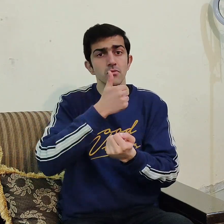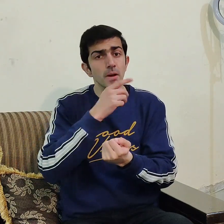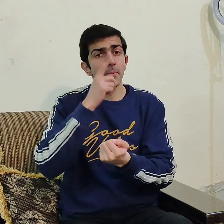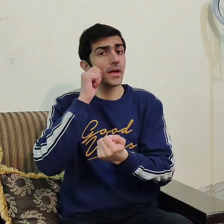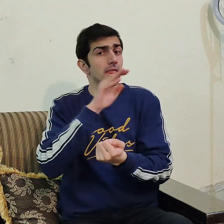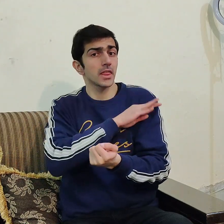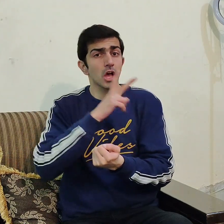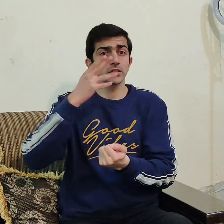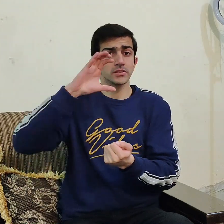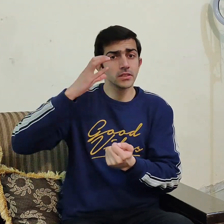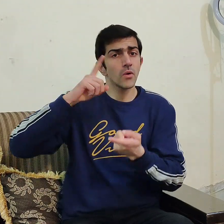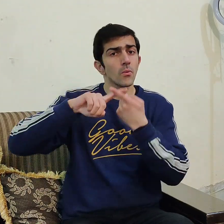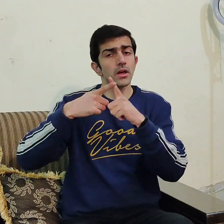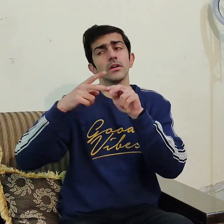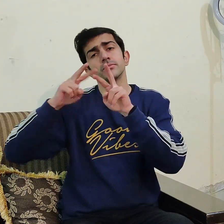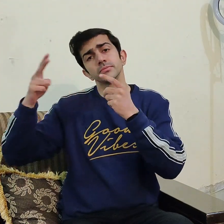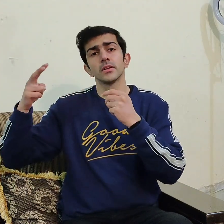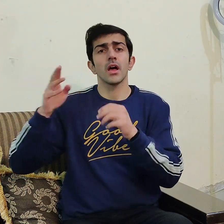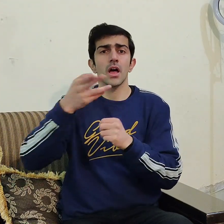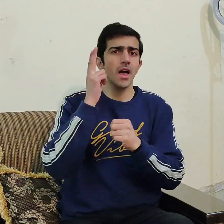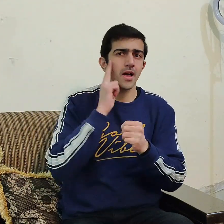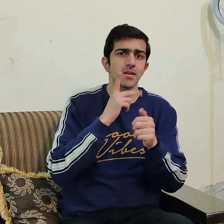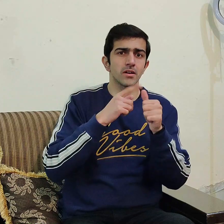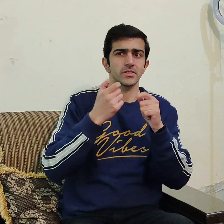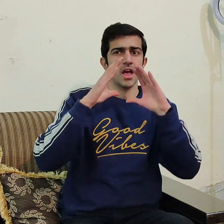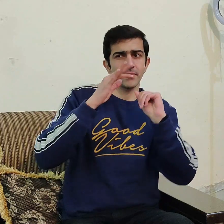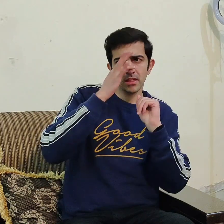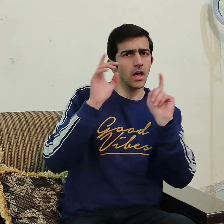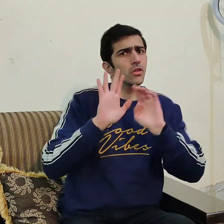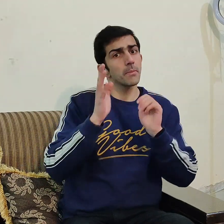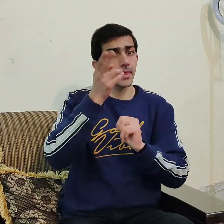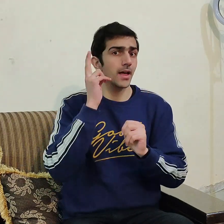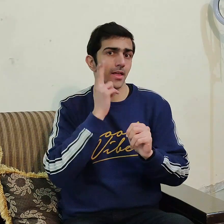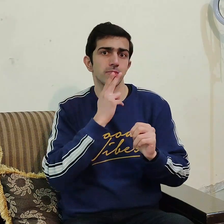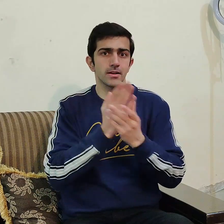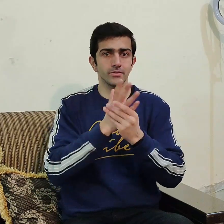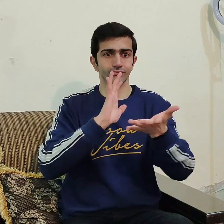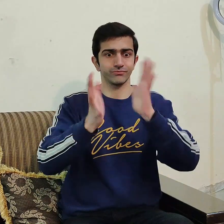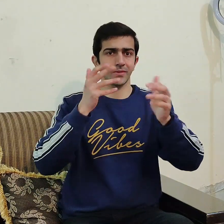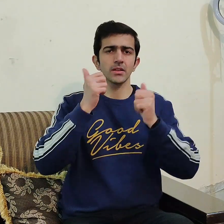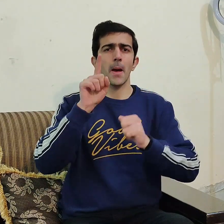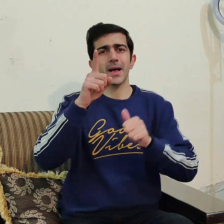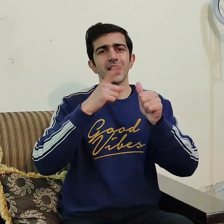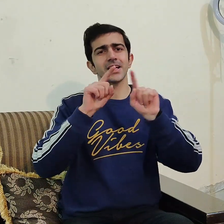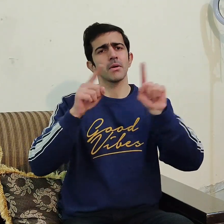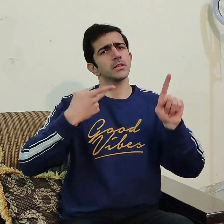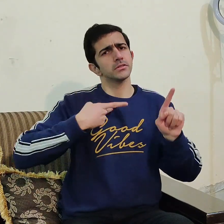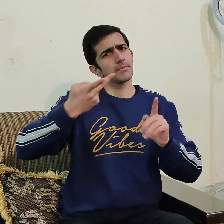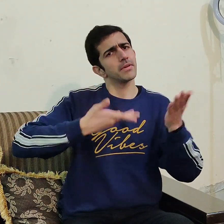से सपोर्ट कर ले के रिटर्न जो आपको हेल्प आउट कर सके, क्योंकि डेफ लोगों का रिटर्न इशू होता है, उनकी साइन